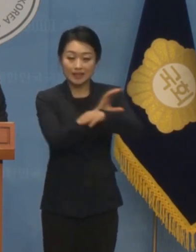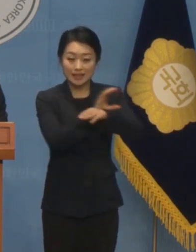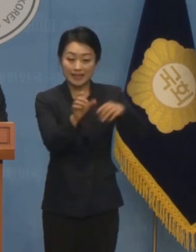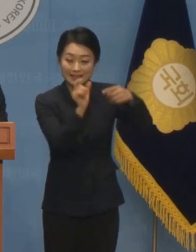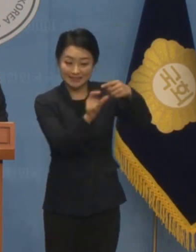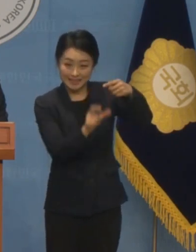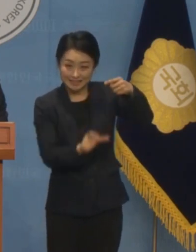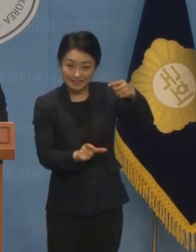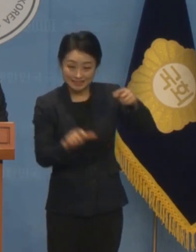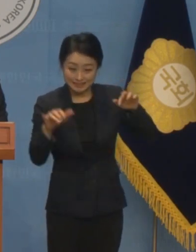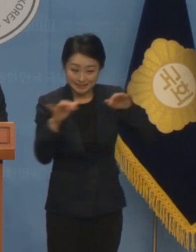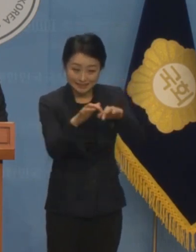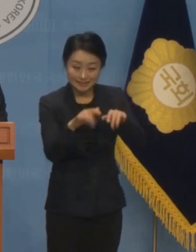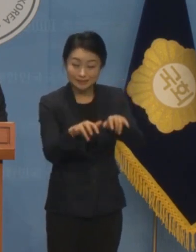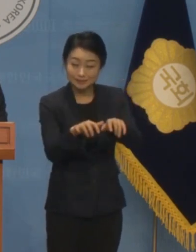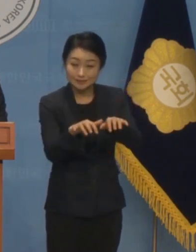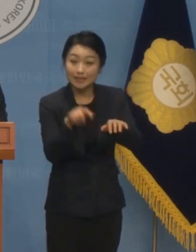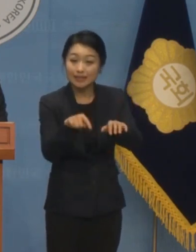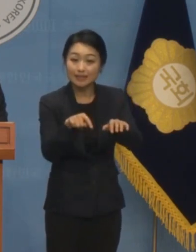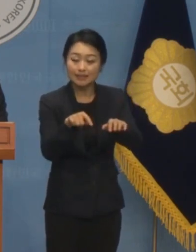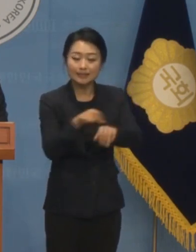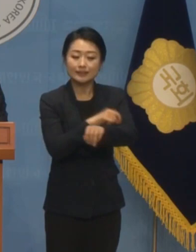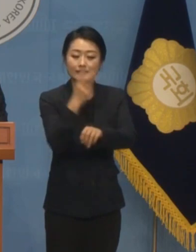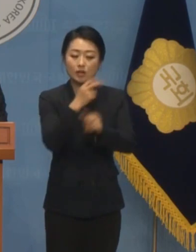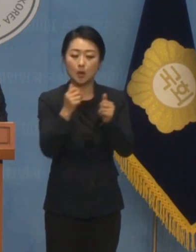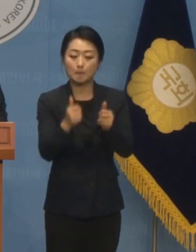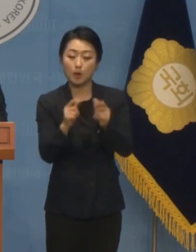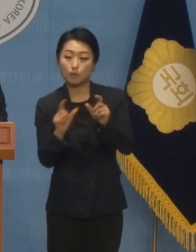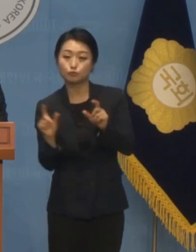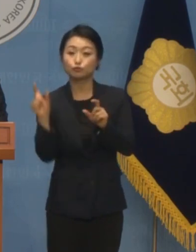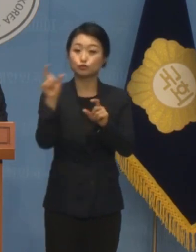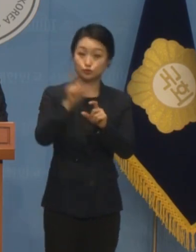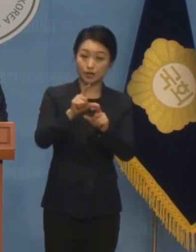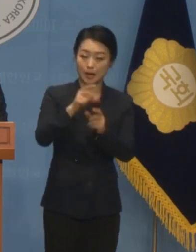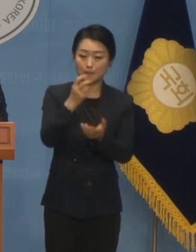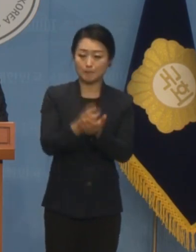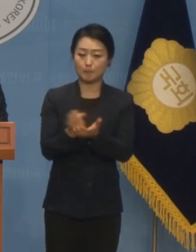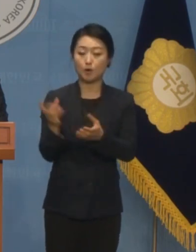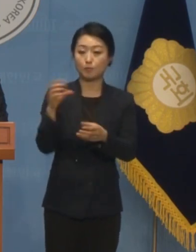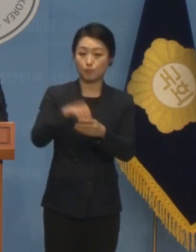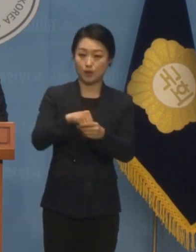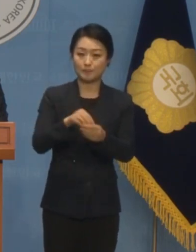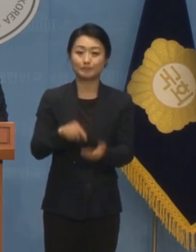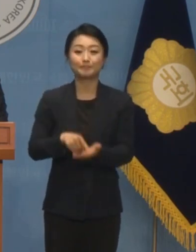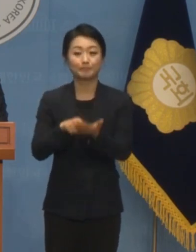대상으로 추가한 한동훈 특검법을 추가로 발의했습니다.